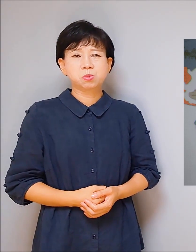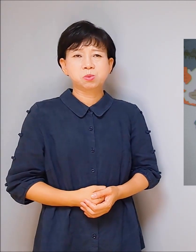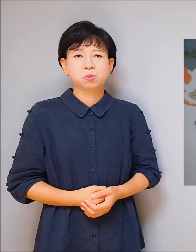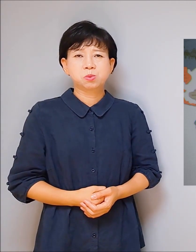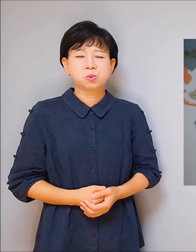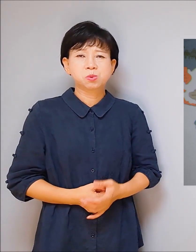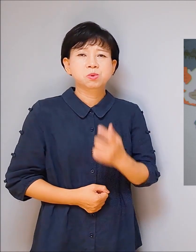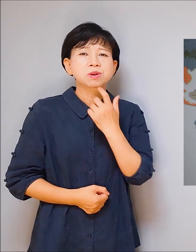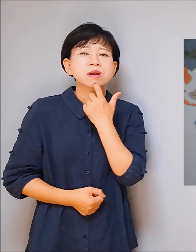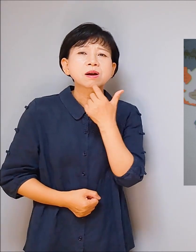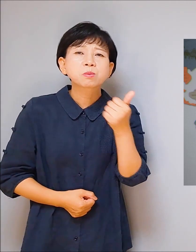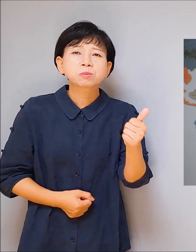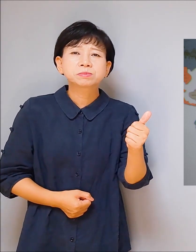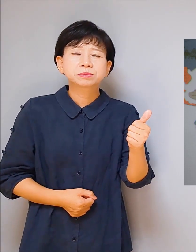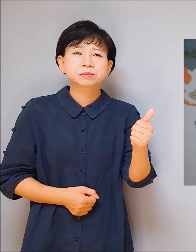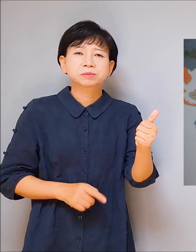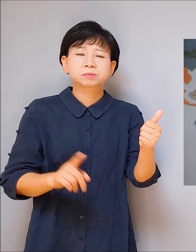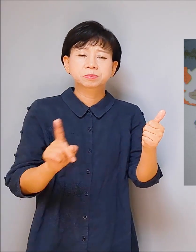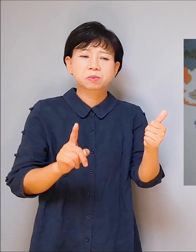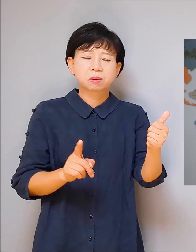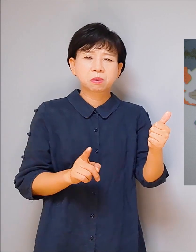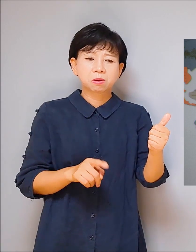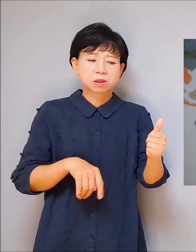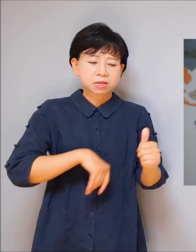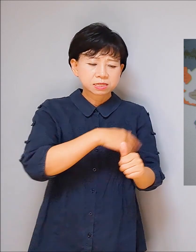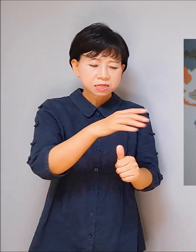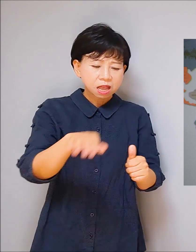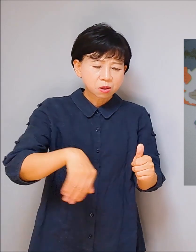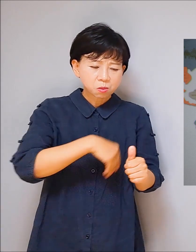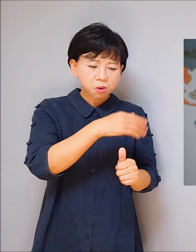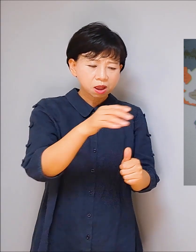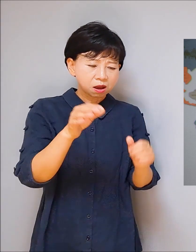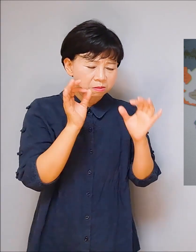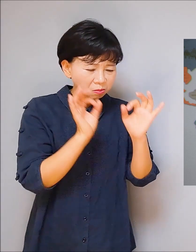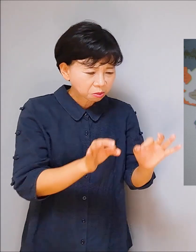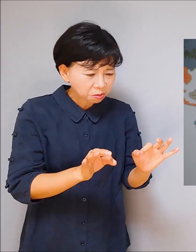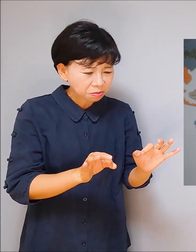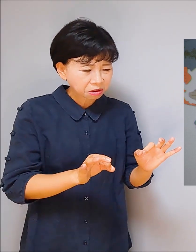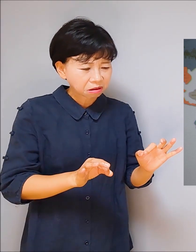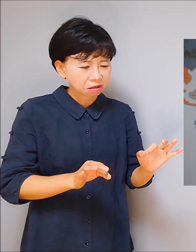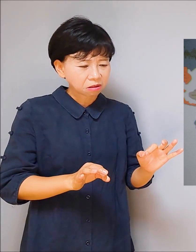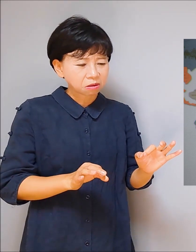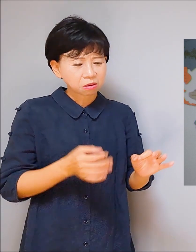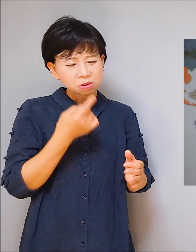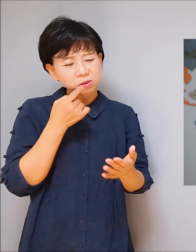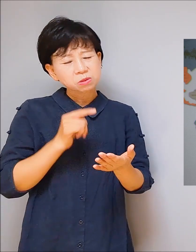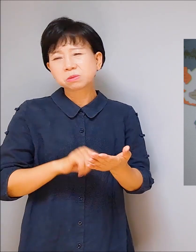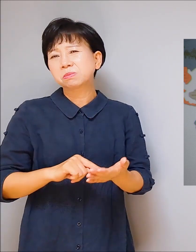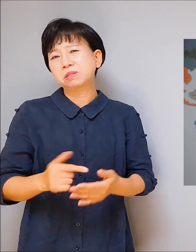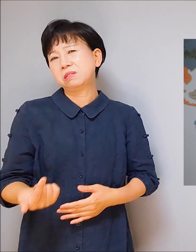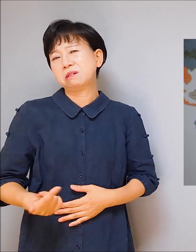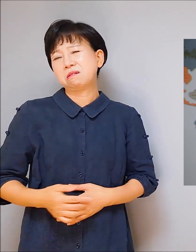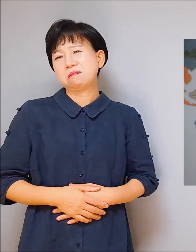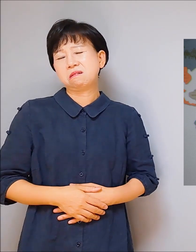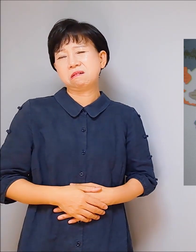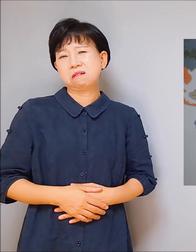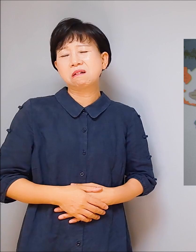그럼 야곱은 어떨까요? 사실 상황과 환경이 야곱도 만만치 않습니다.